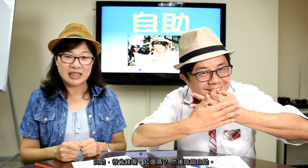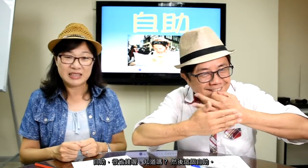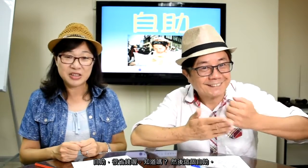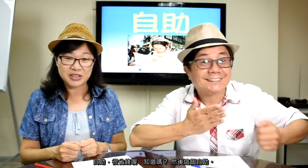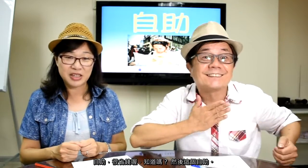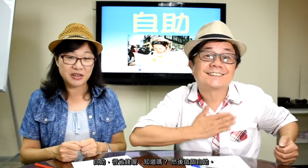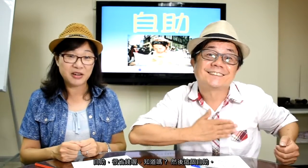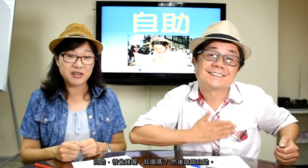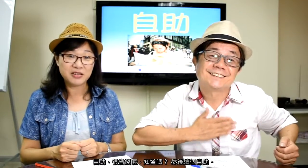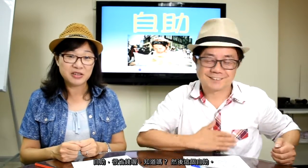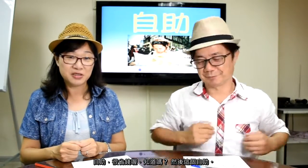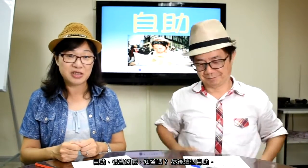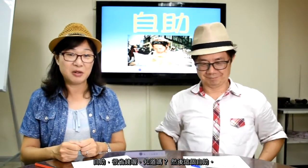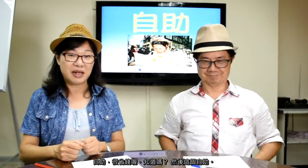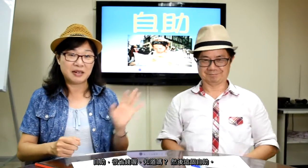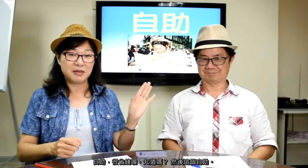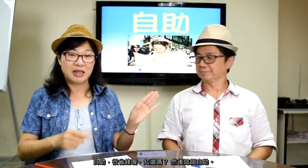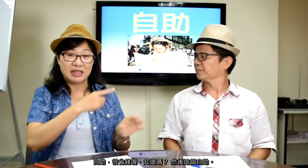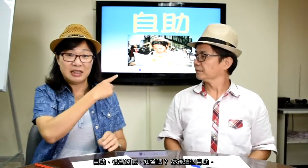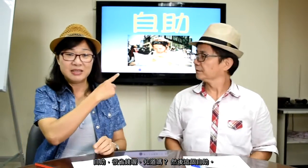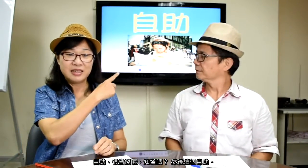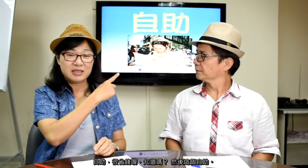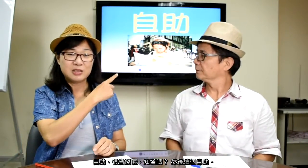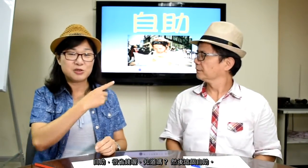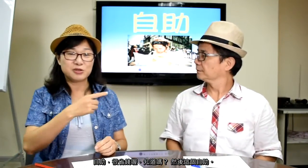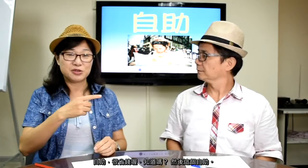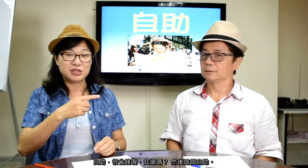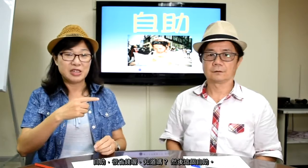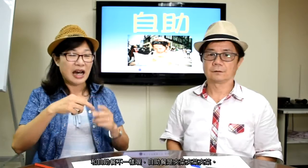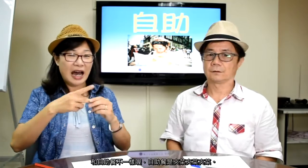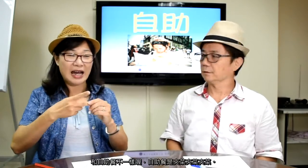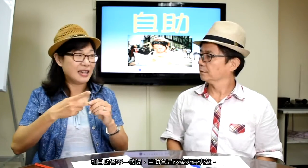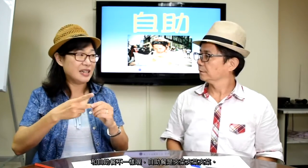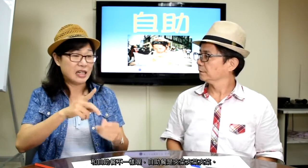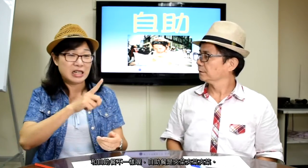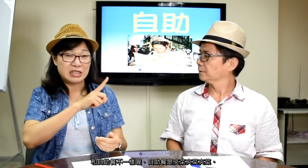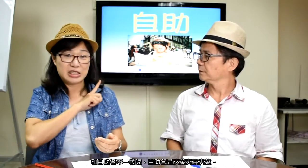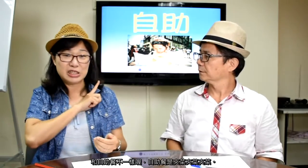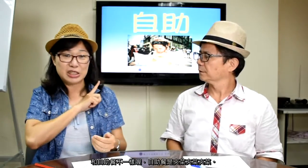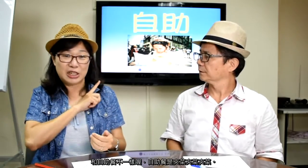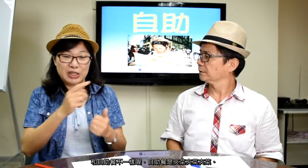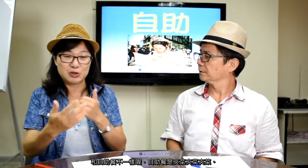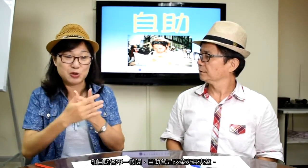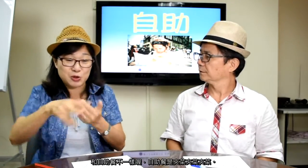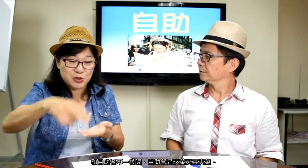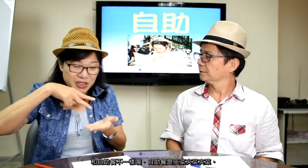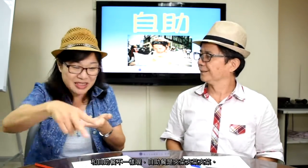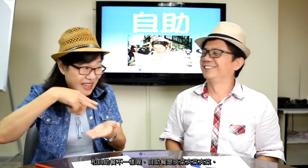很省钱哦，知道吗？然后这个自助和自助